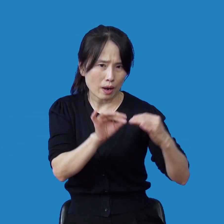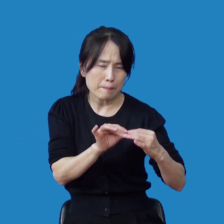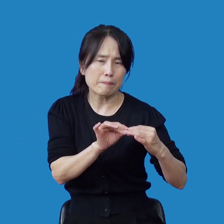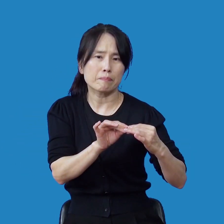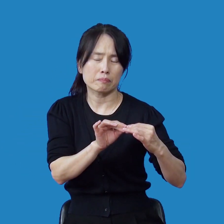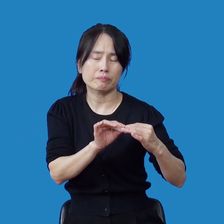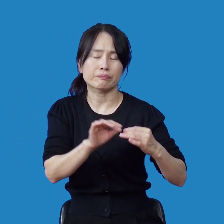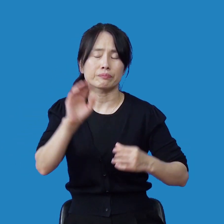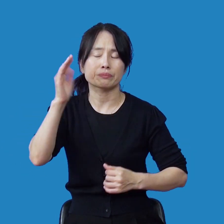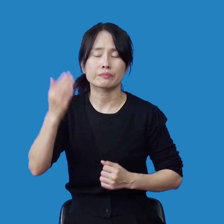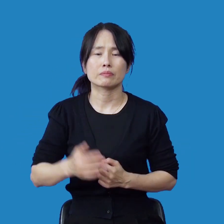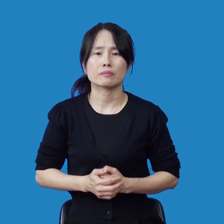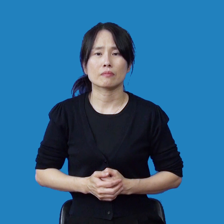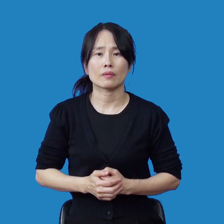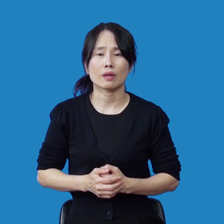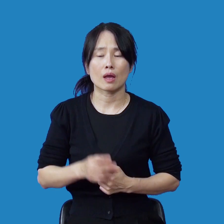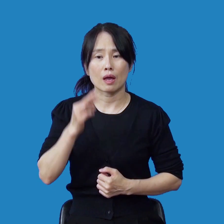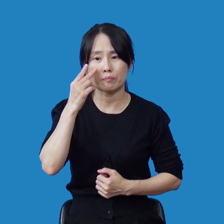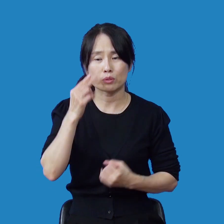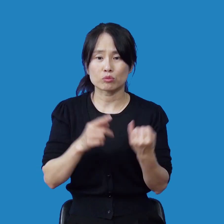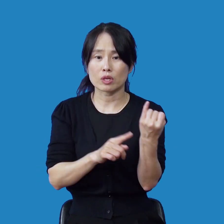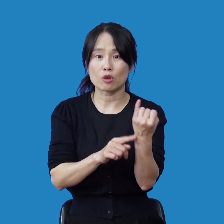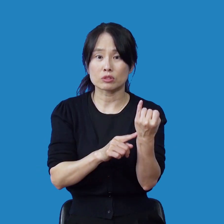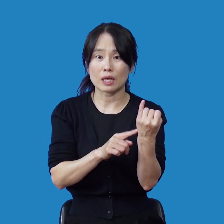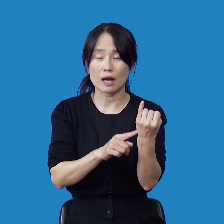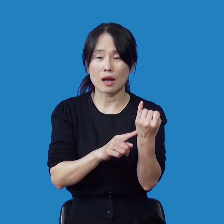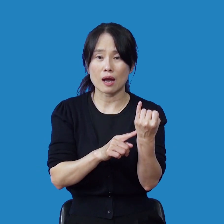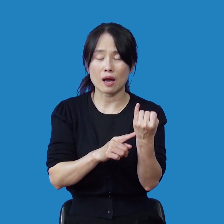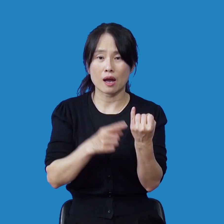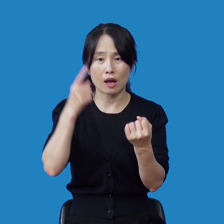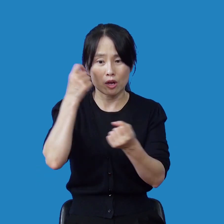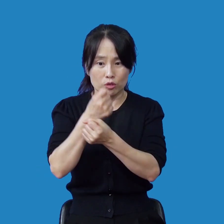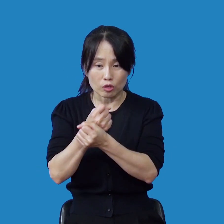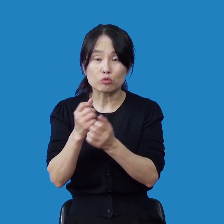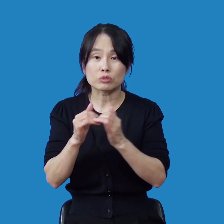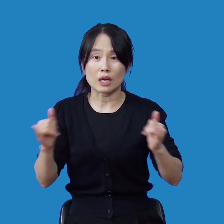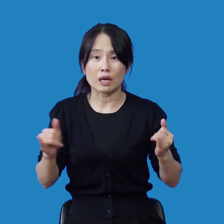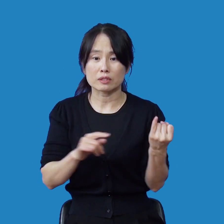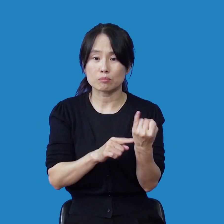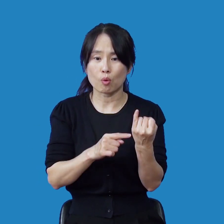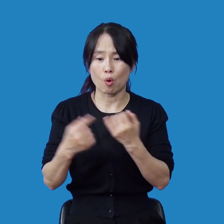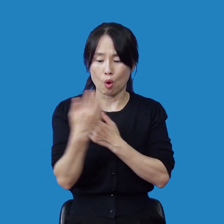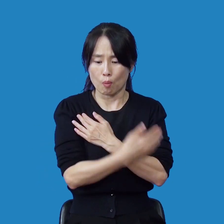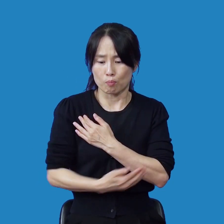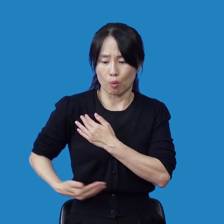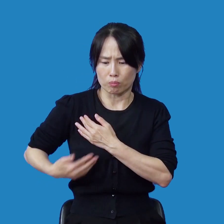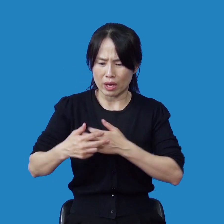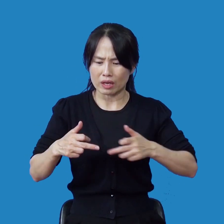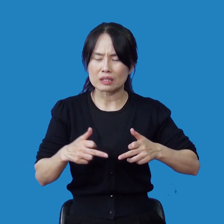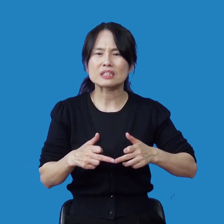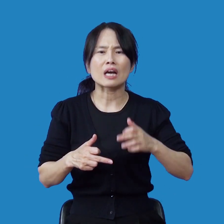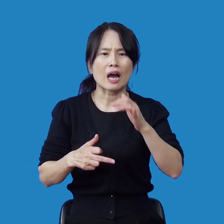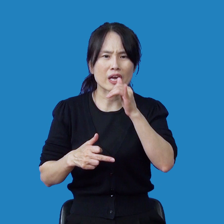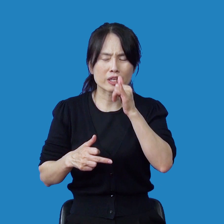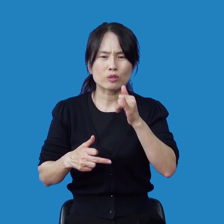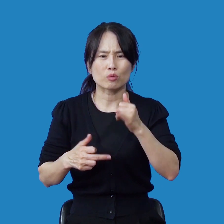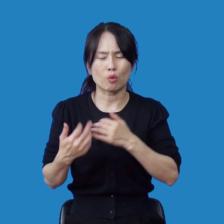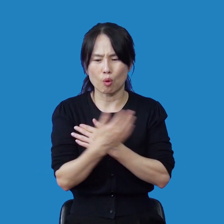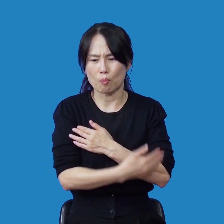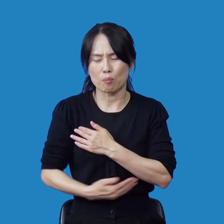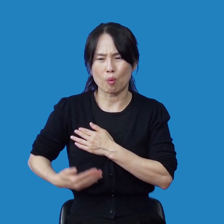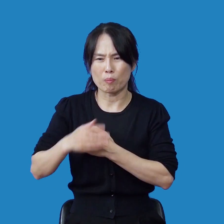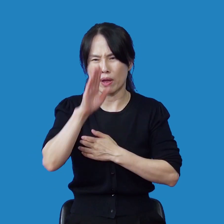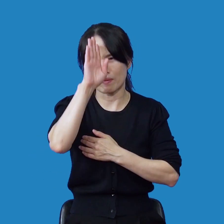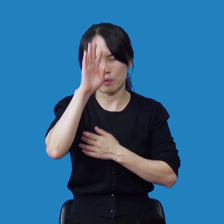미국의 여성 영성학자 마르바 더는 지체장애도 가지고 있고 그 외에도 몸에 여러 가지 그